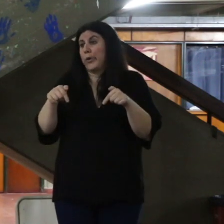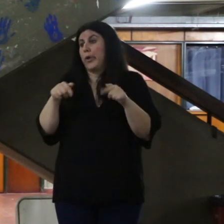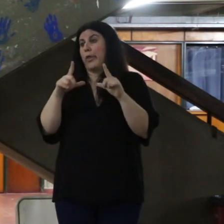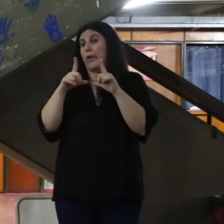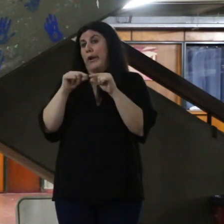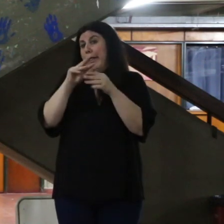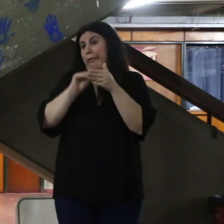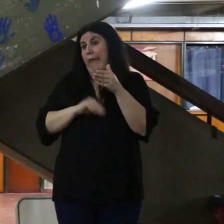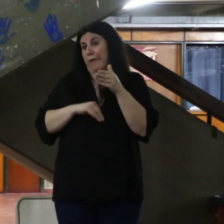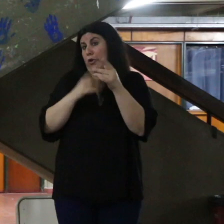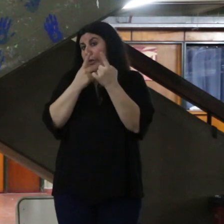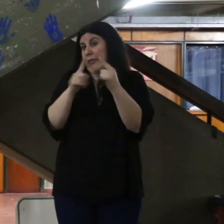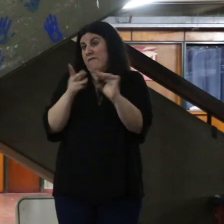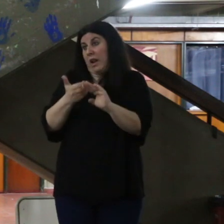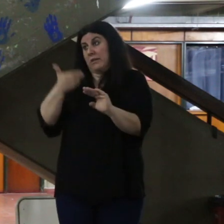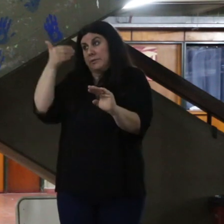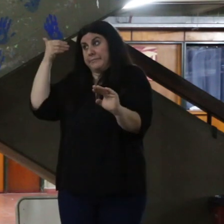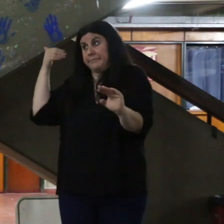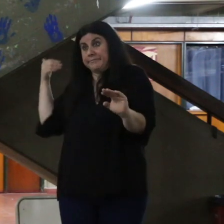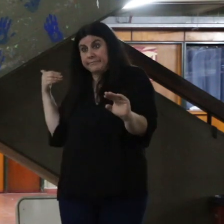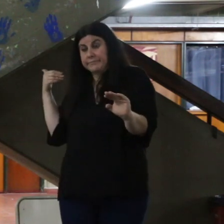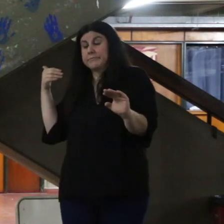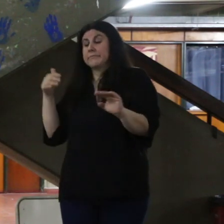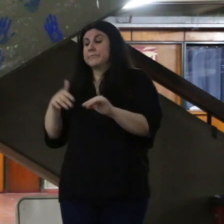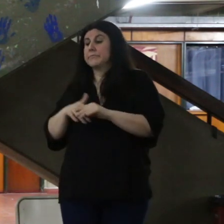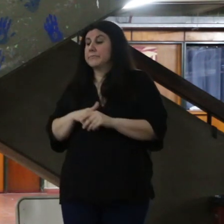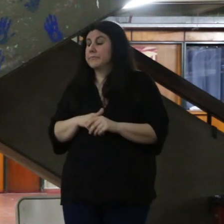después de lo, del tiempo que pasó.